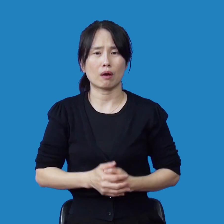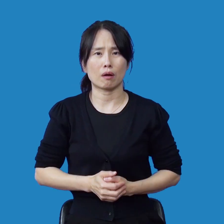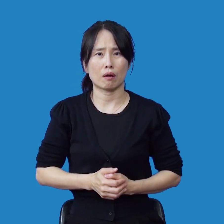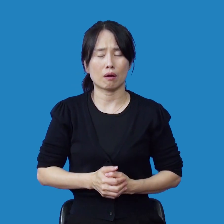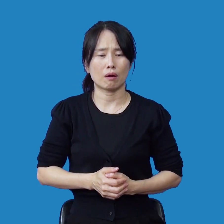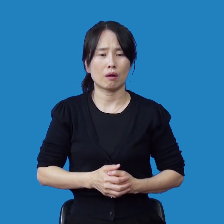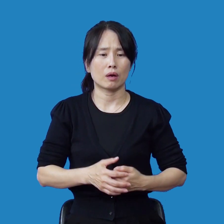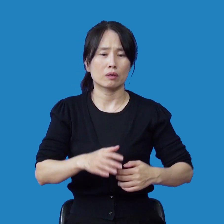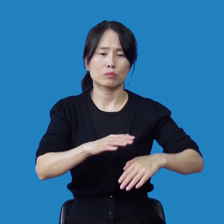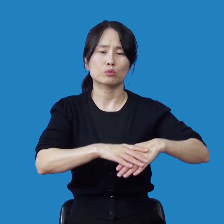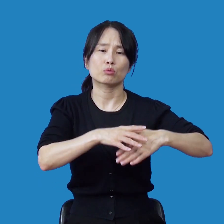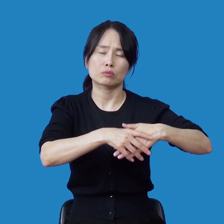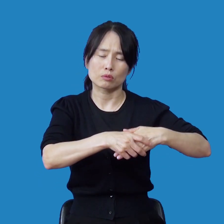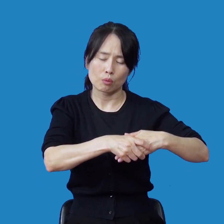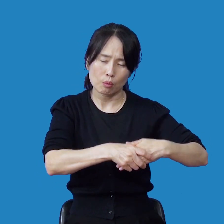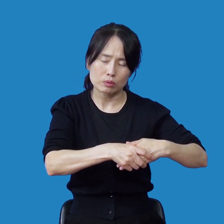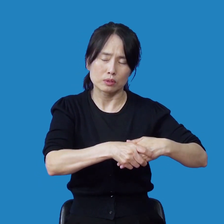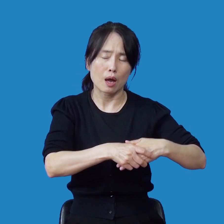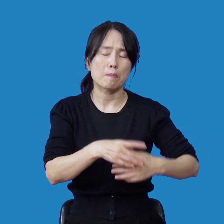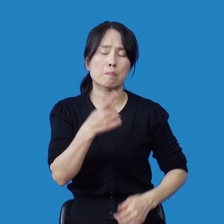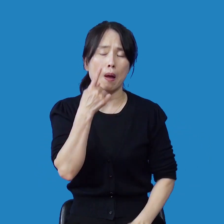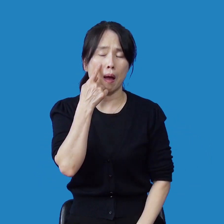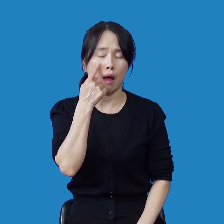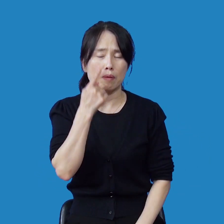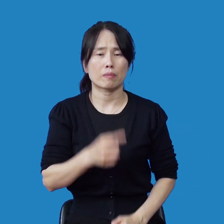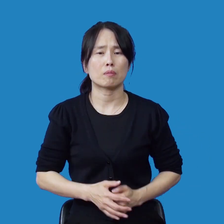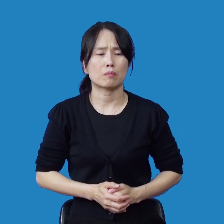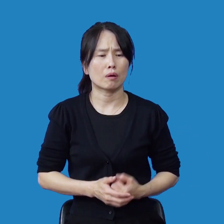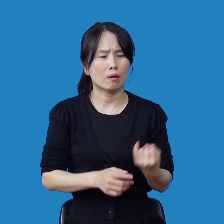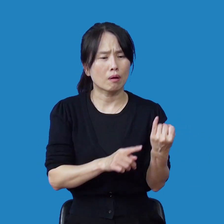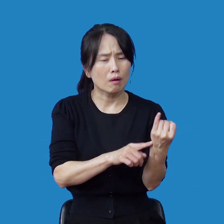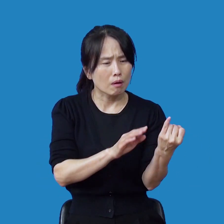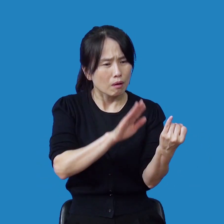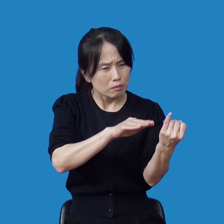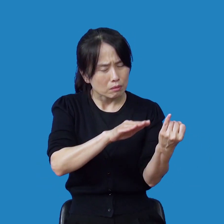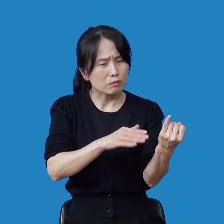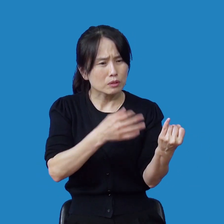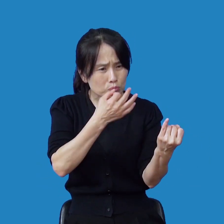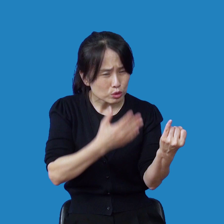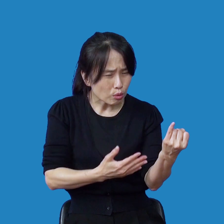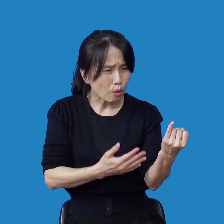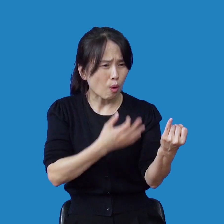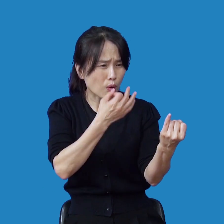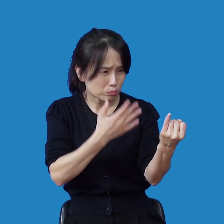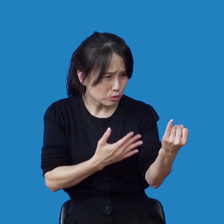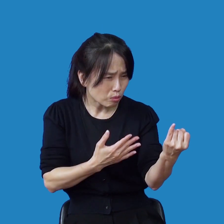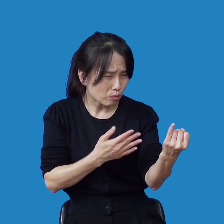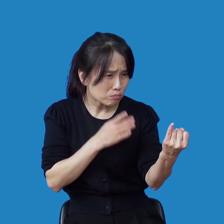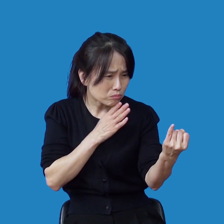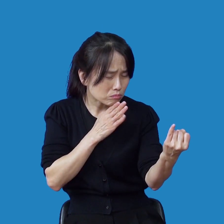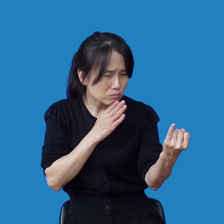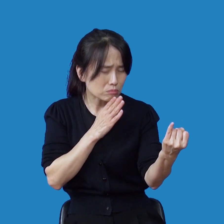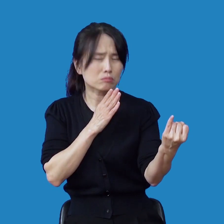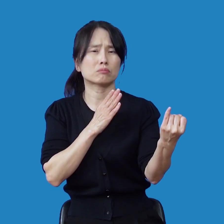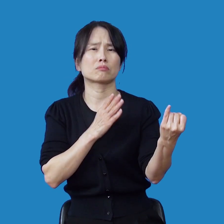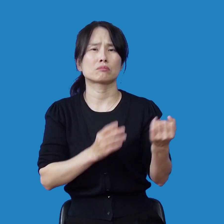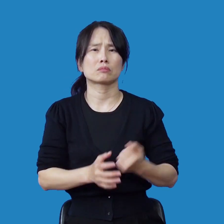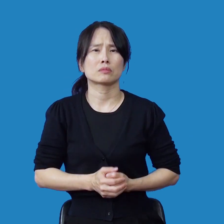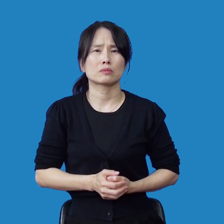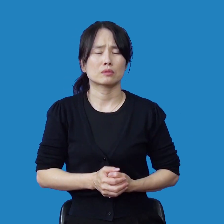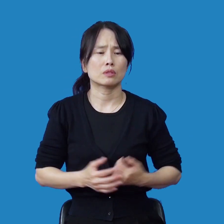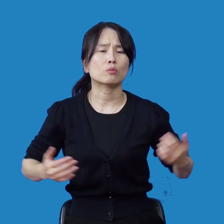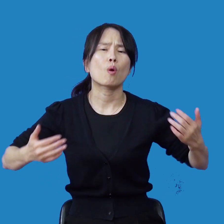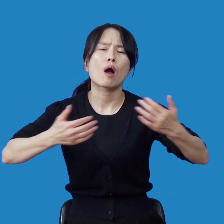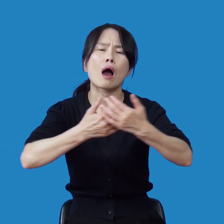그러면서 손을 꼭 잡아주십시오. 당신 얼마나 힘들지 하면서